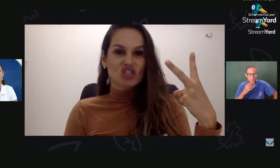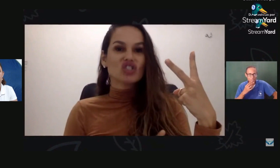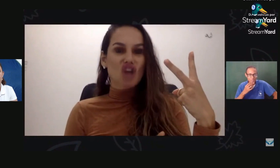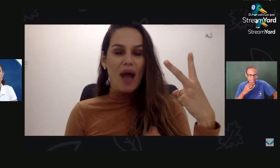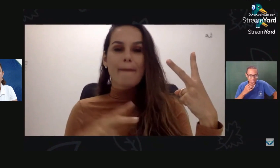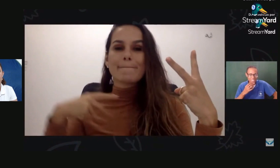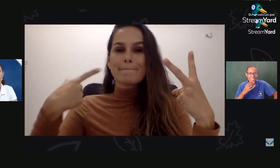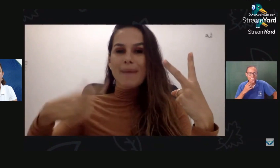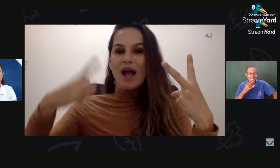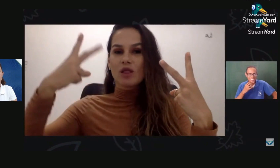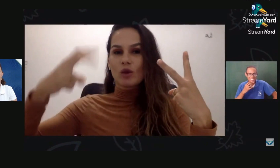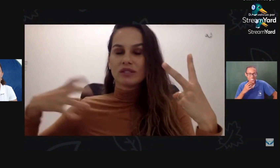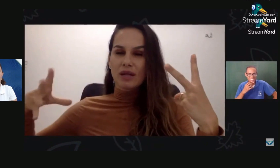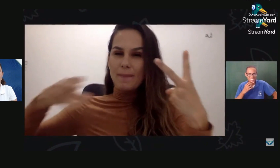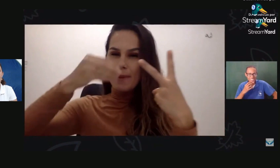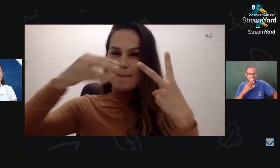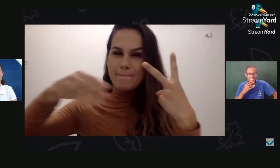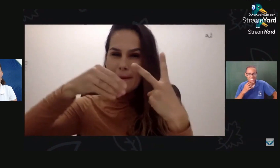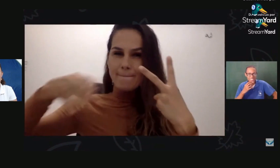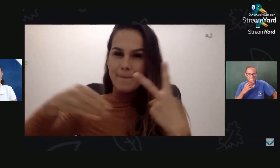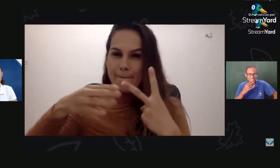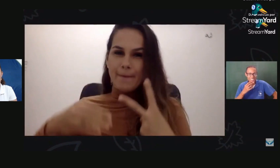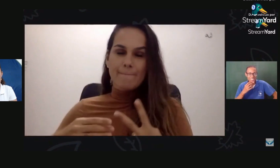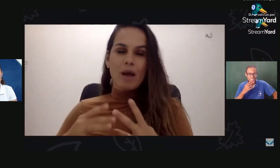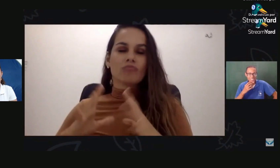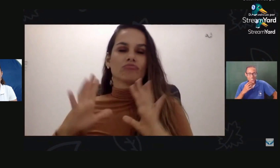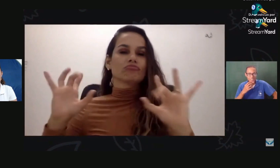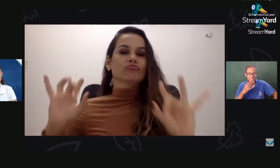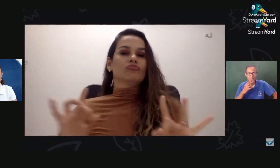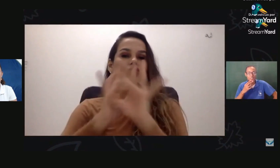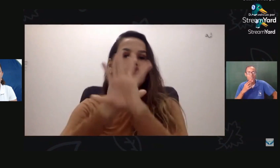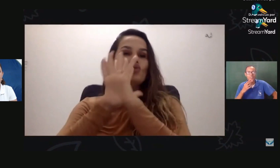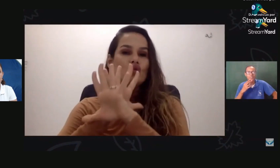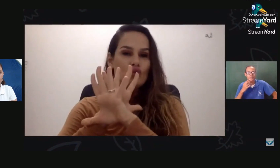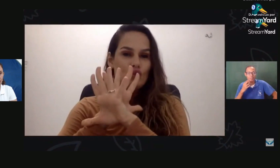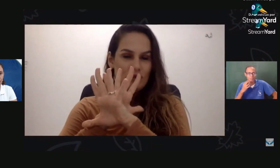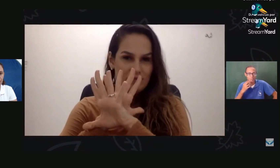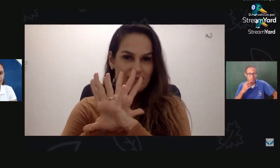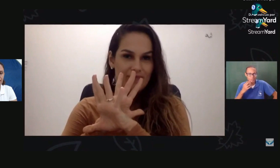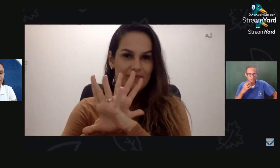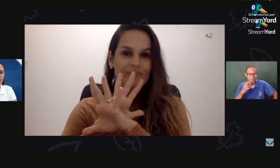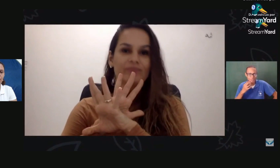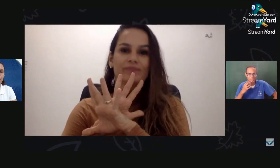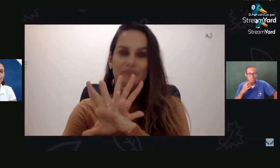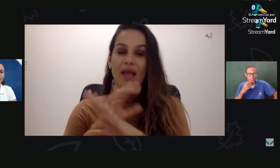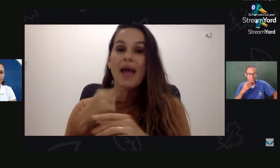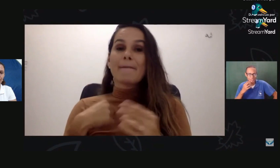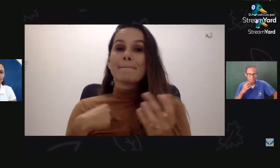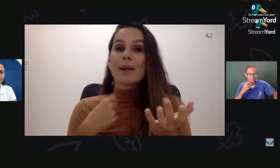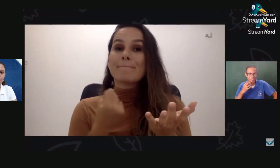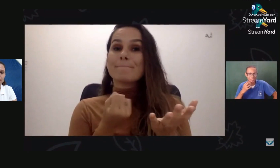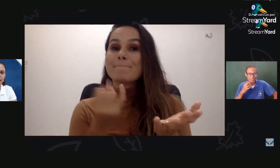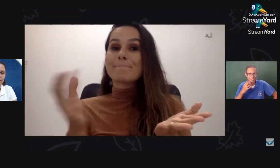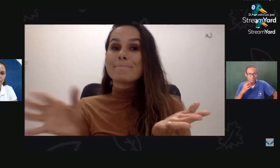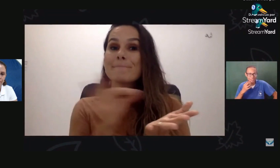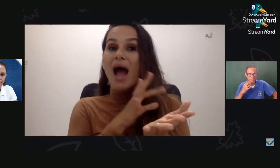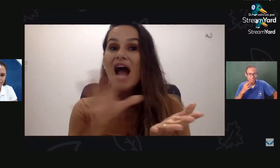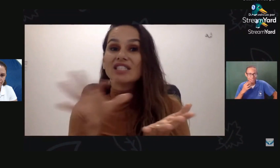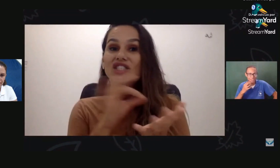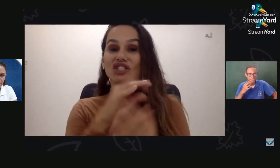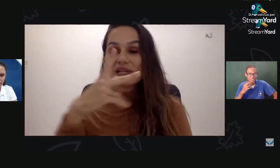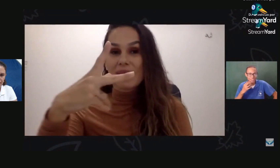colocando tudo ali. E aí eu gastei mais 2 anos fazendo toda a finalização para terminar